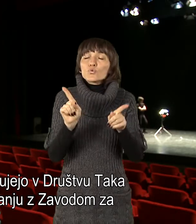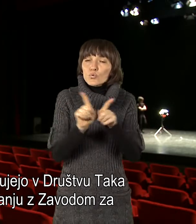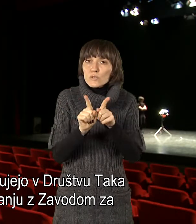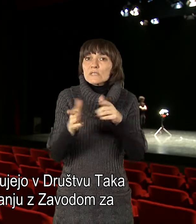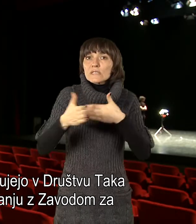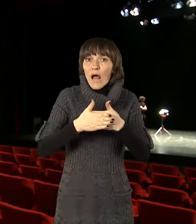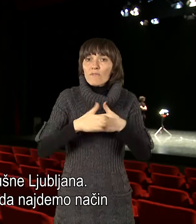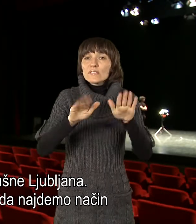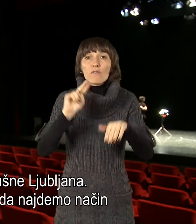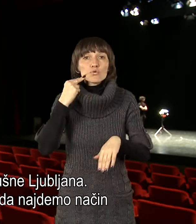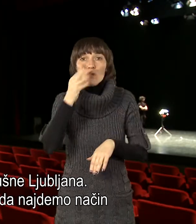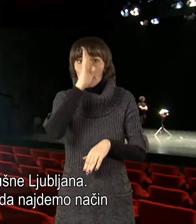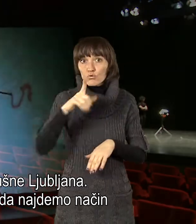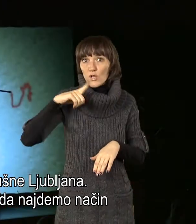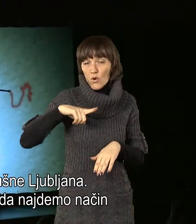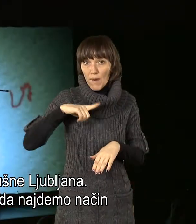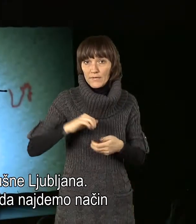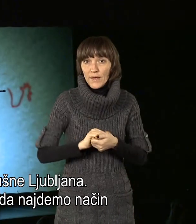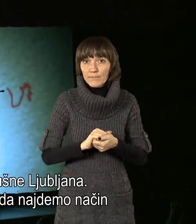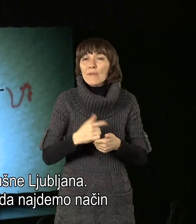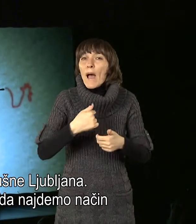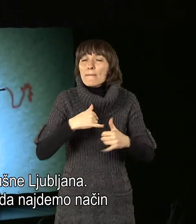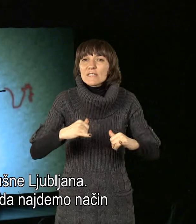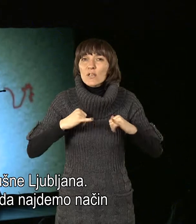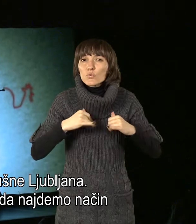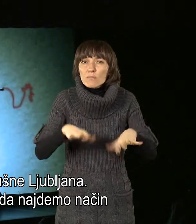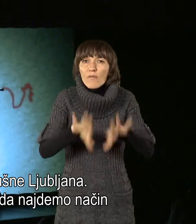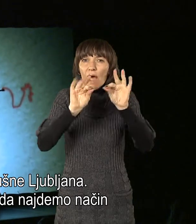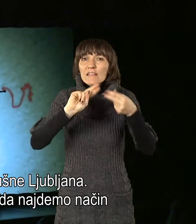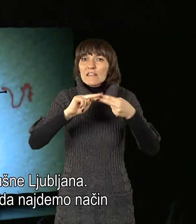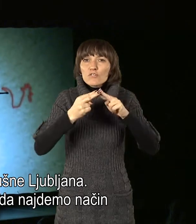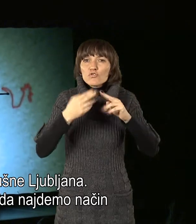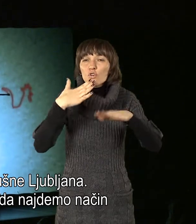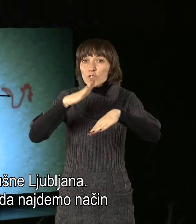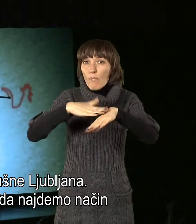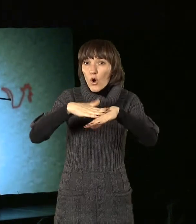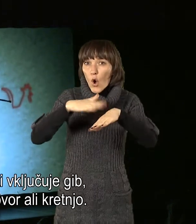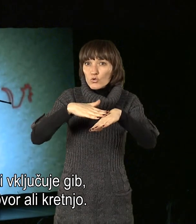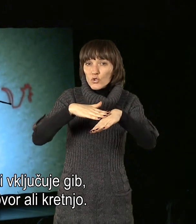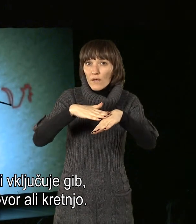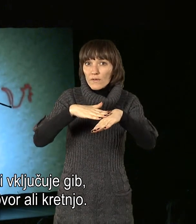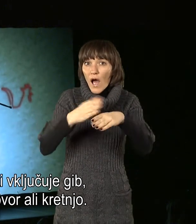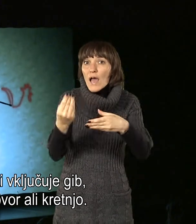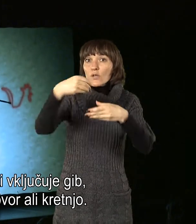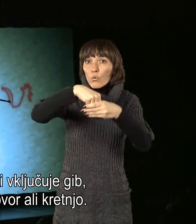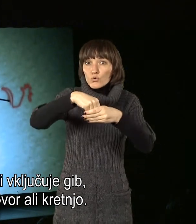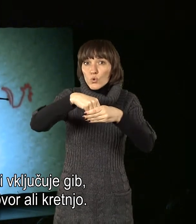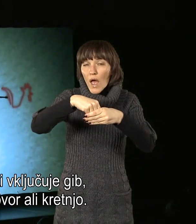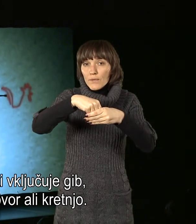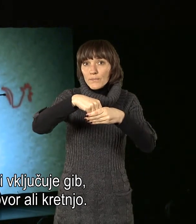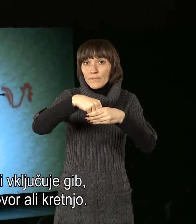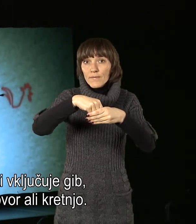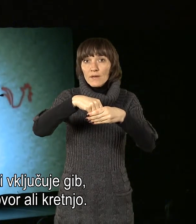sodelovanju z Zavodom za gluhe in naglušne Ljubljana. Zelo se trudimo, da najdemo nek način sporočanja,